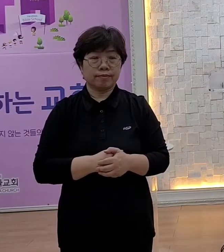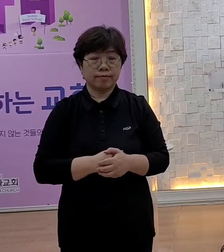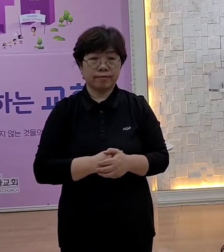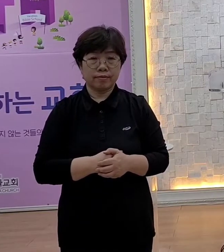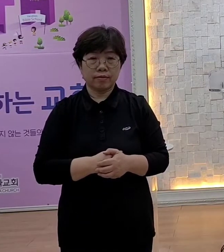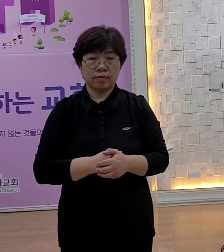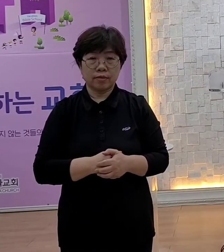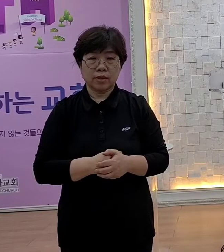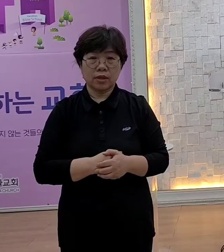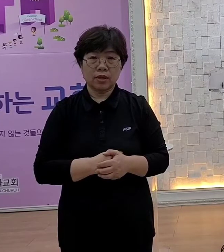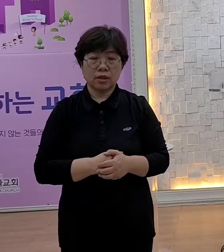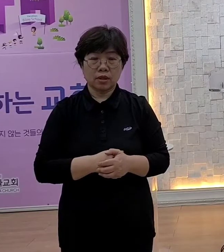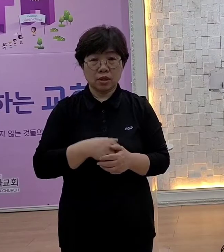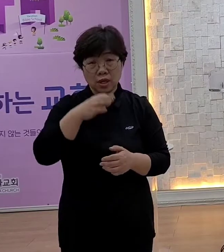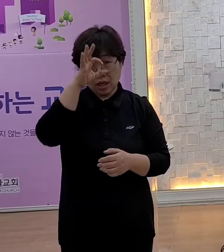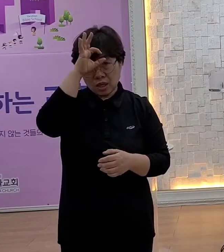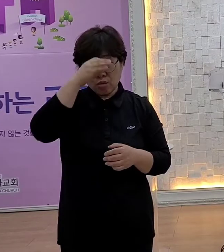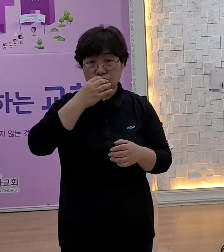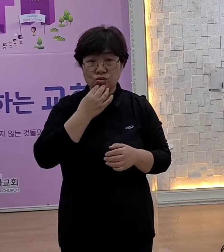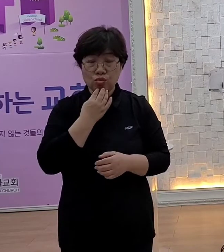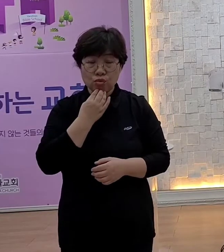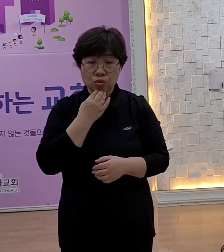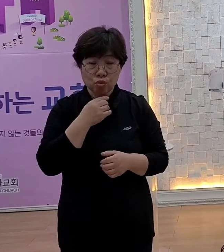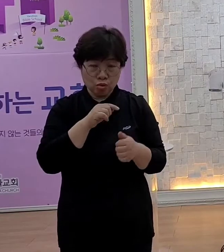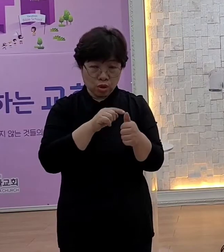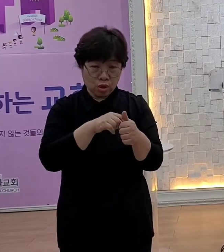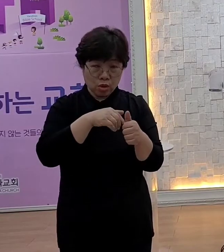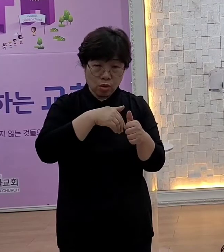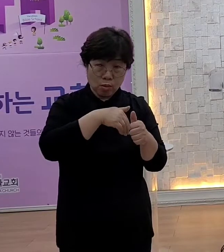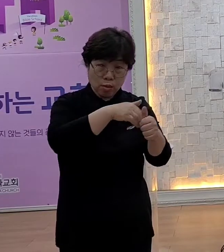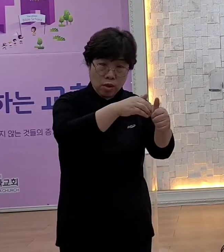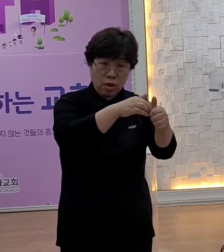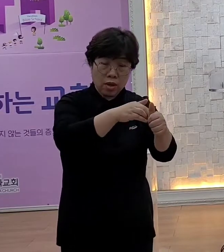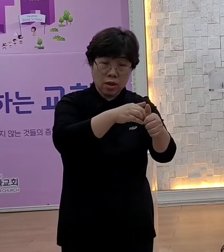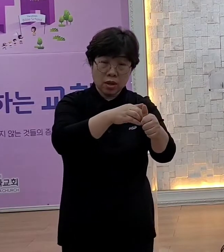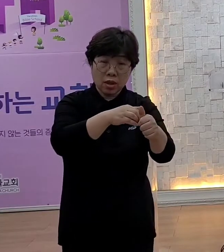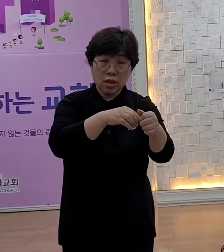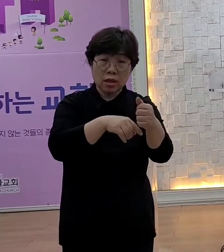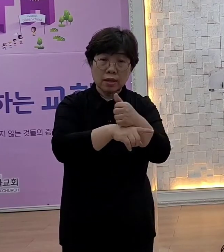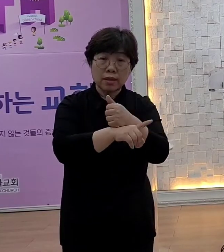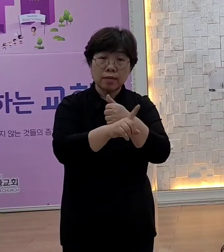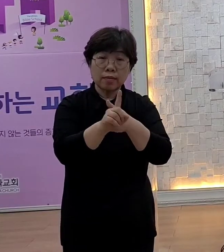그 수도인 니느웨로 요나를 보내셨습니다. 그 말은